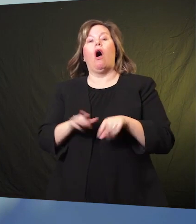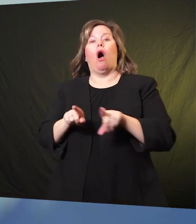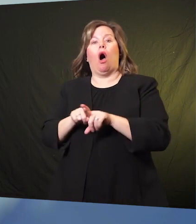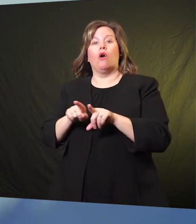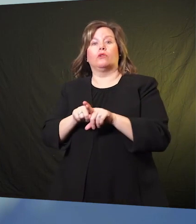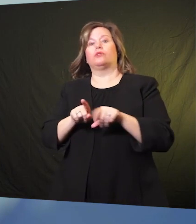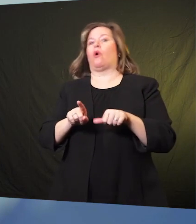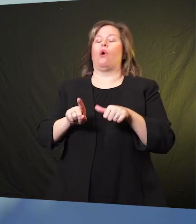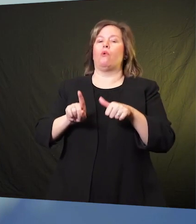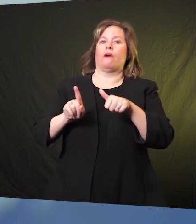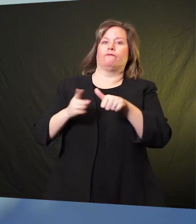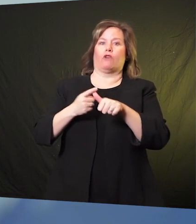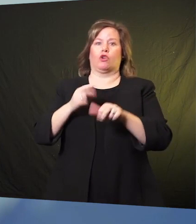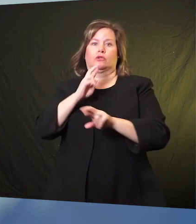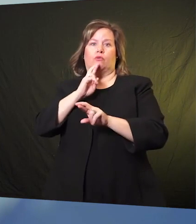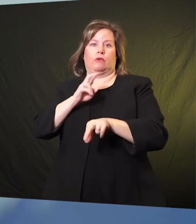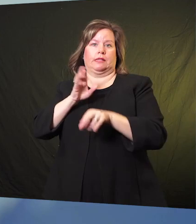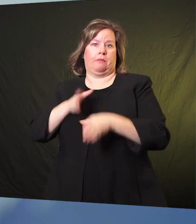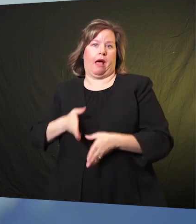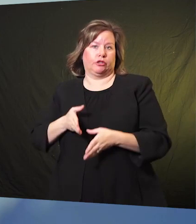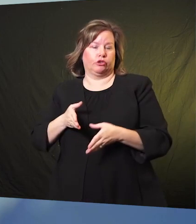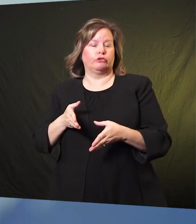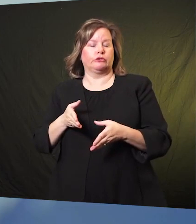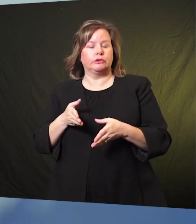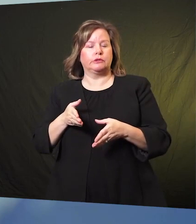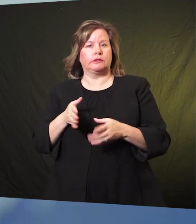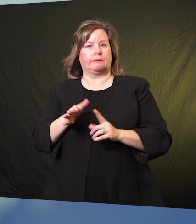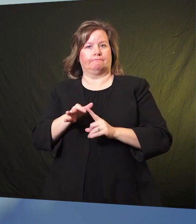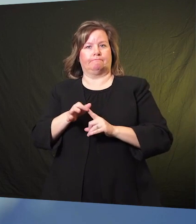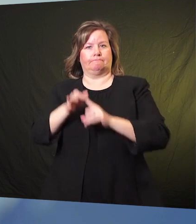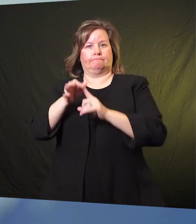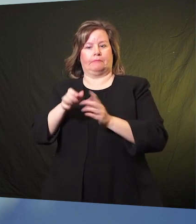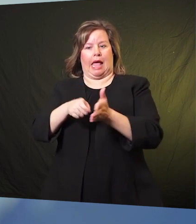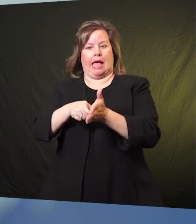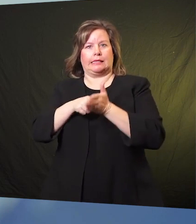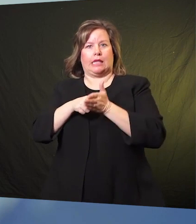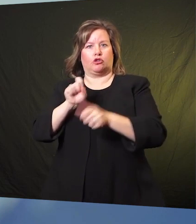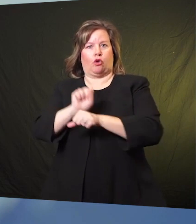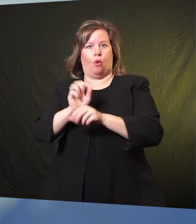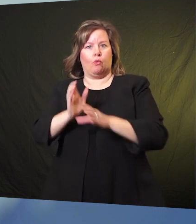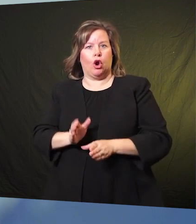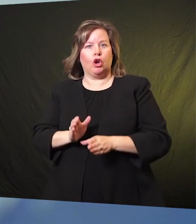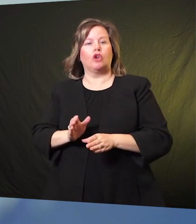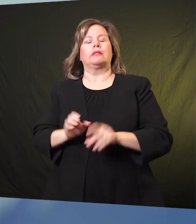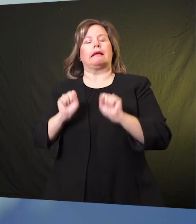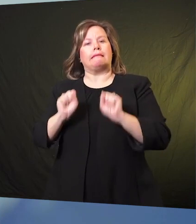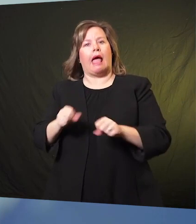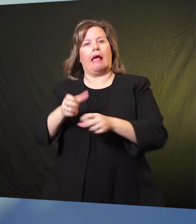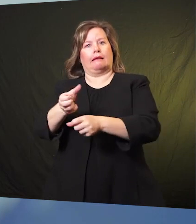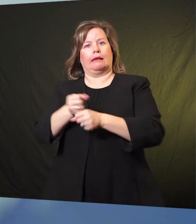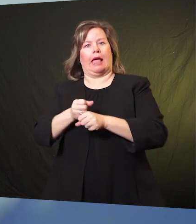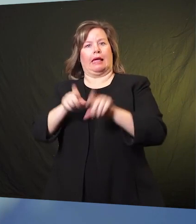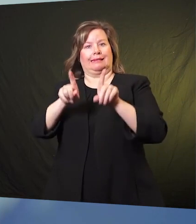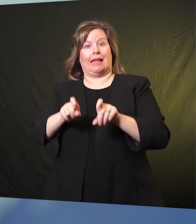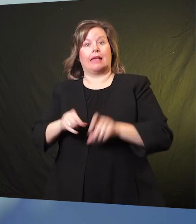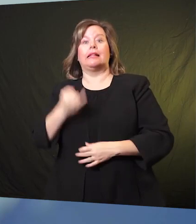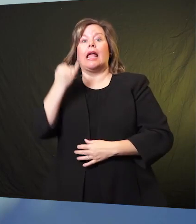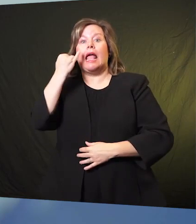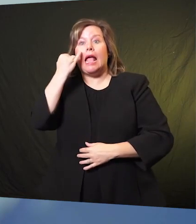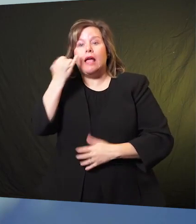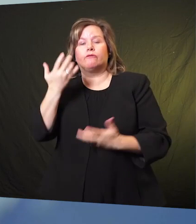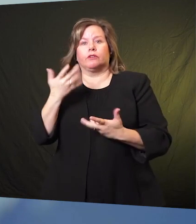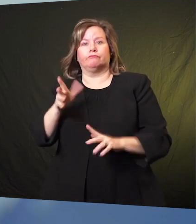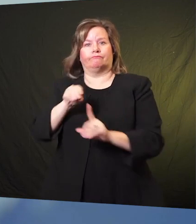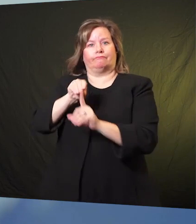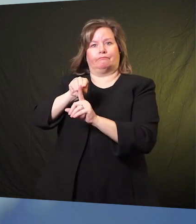las pruebas si han tenido exposición a alguien que es kobe o 19 positivo si se ajusta a cualquiera de